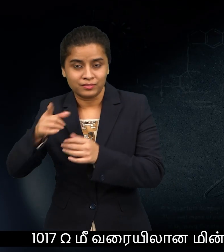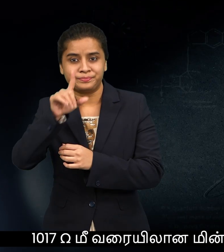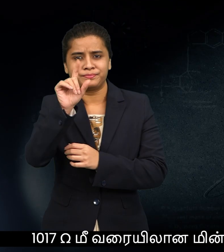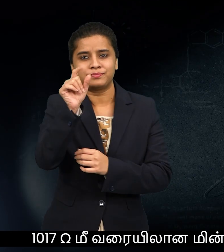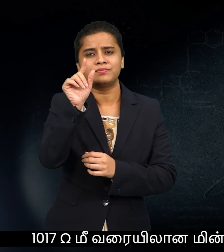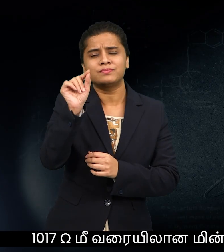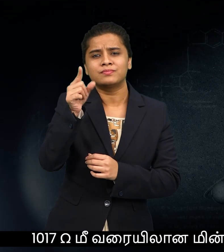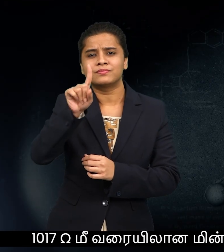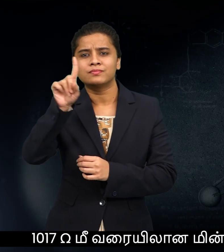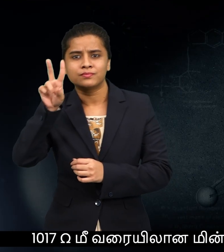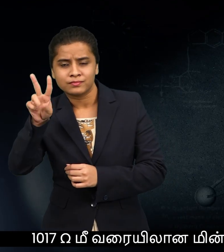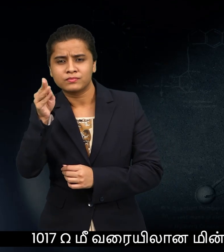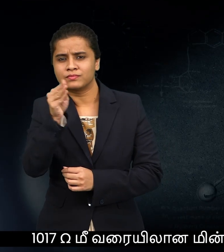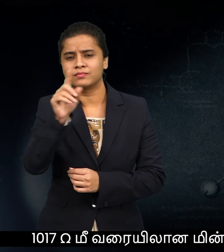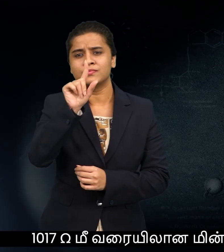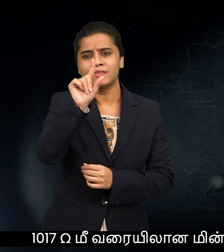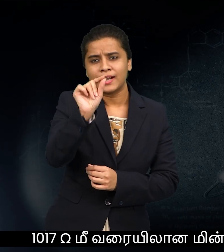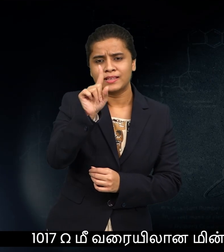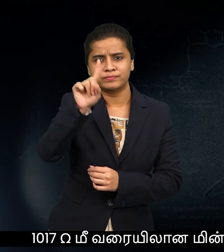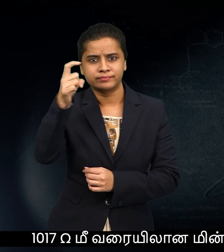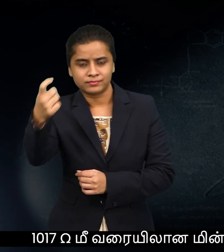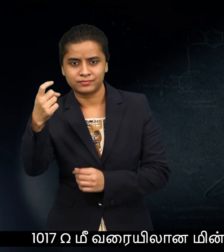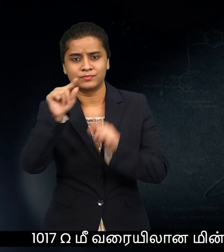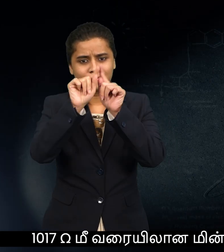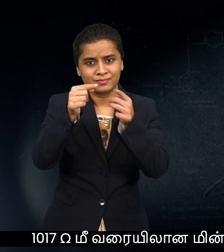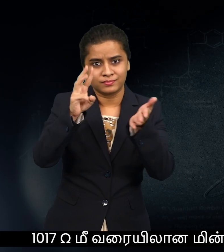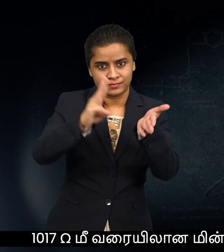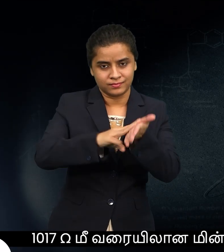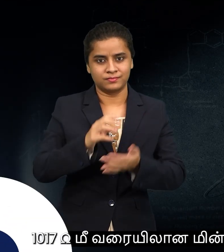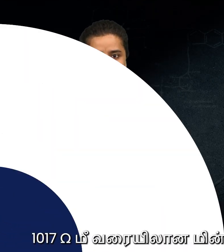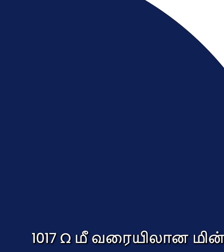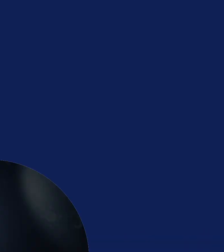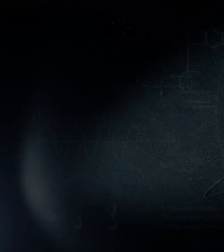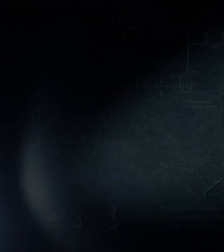1017 ஓம் குறியீடு மீ வரையிலான மின்தடை தன்மையை கொண்டுள்ளன.